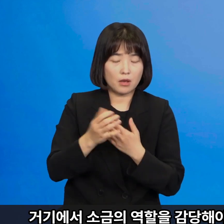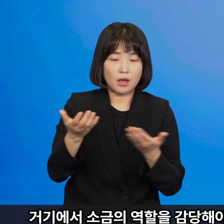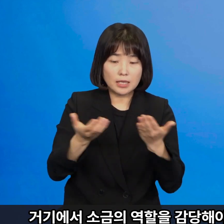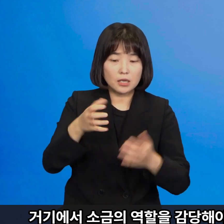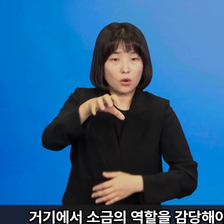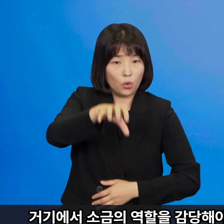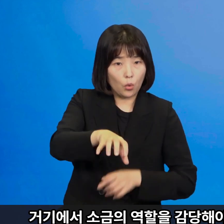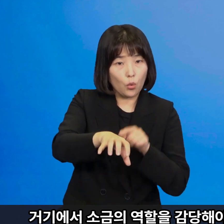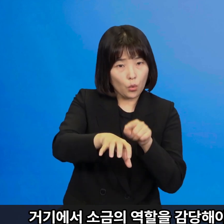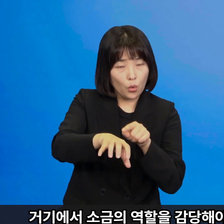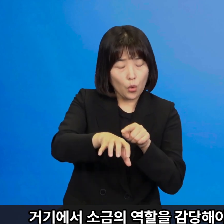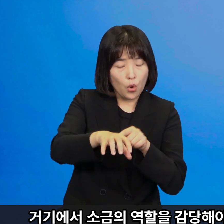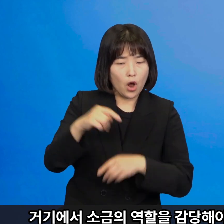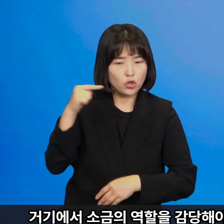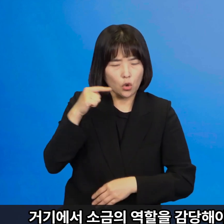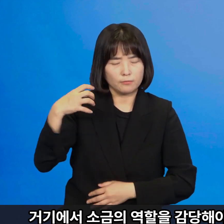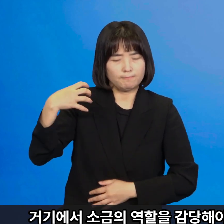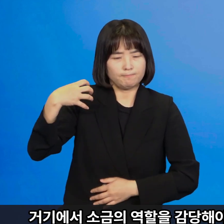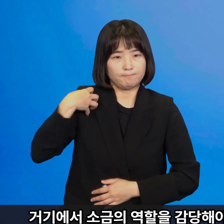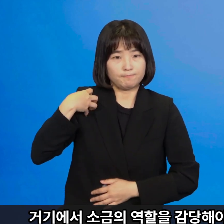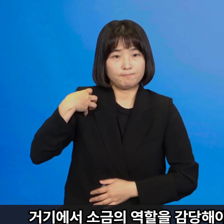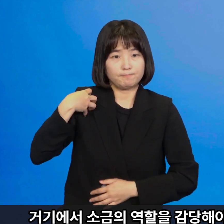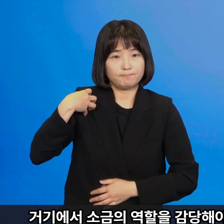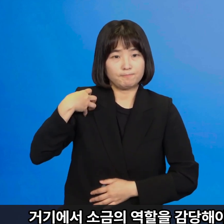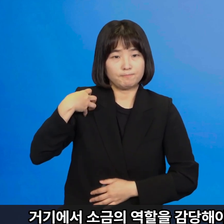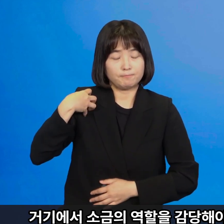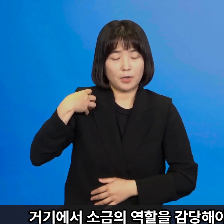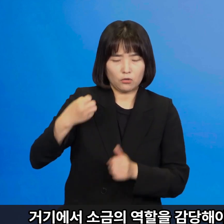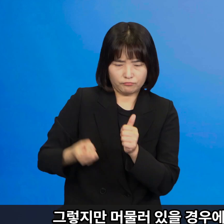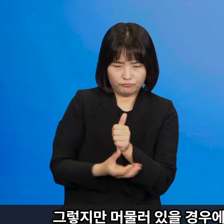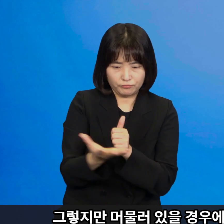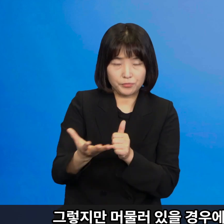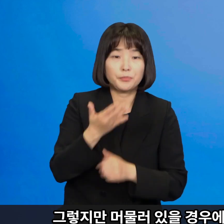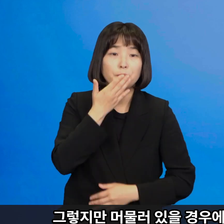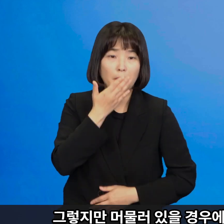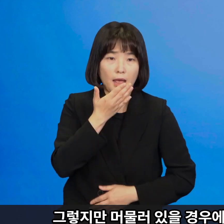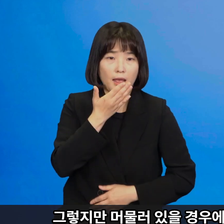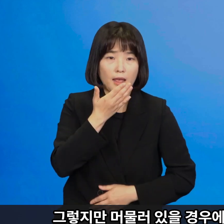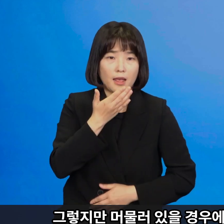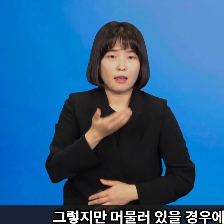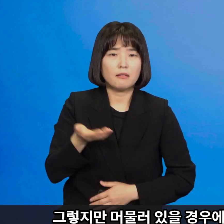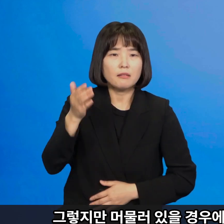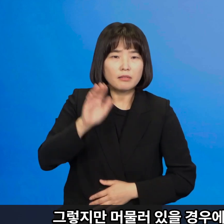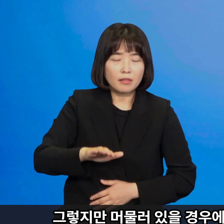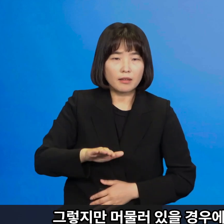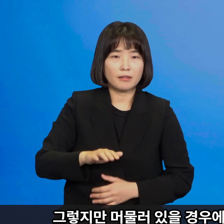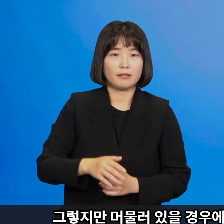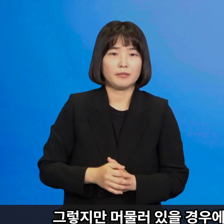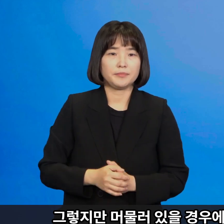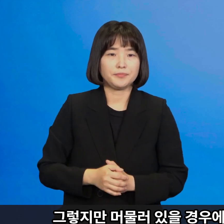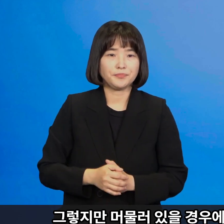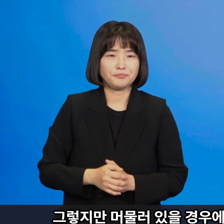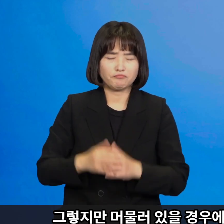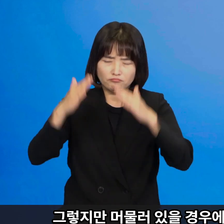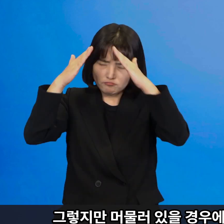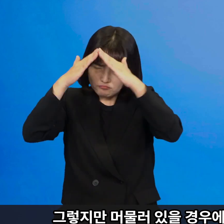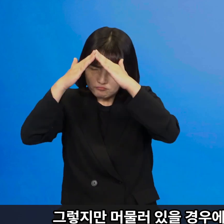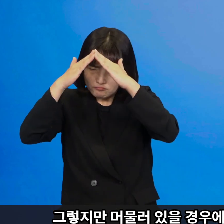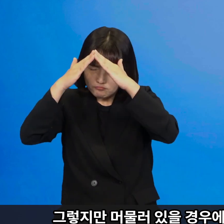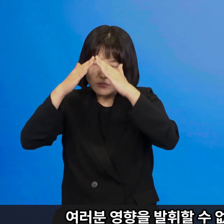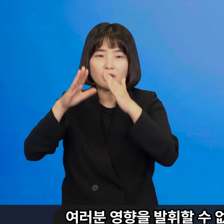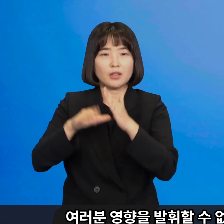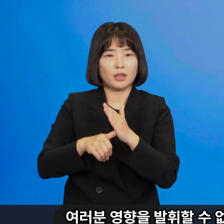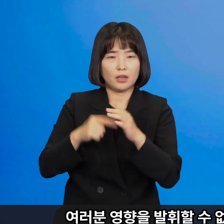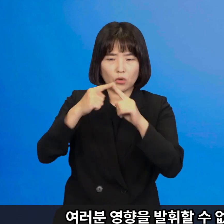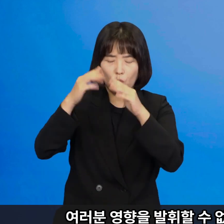거기에서 소금의 역할을 감당해야만 영향력을 발휘할 수 있는 것이죠. 그렇지만 머물러 있을 경우에는, 우리끼리만 있을